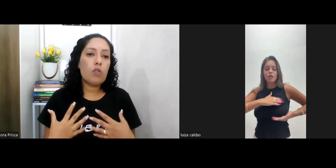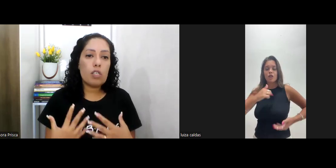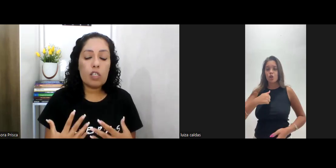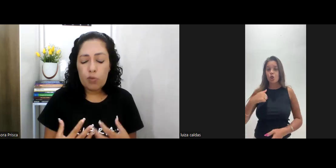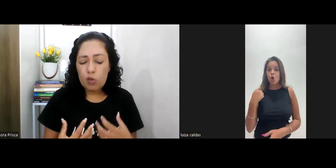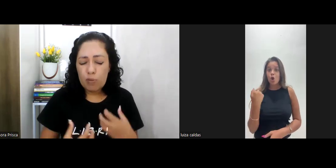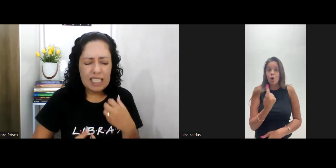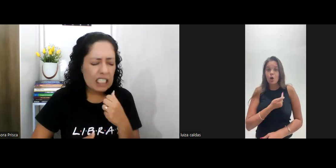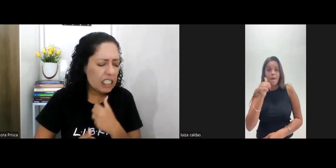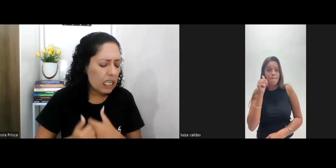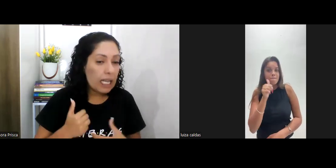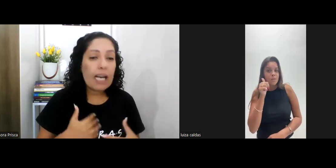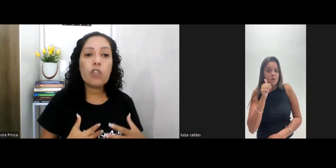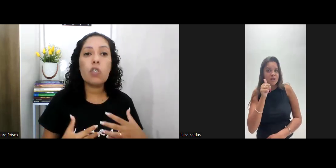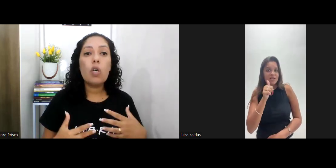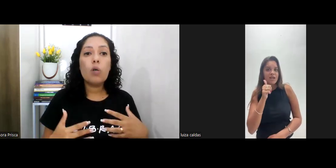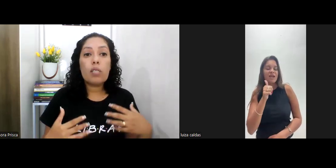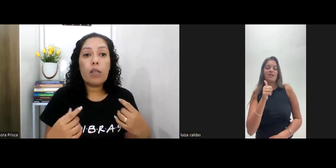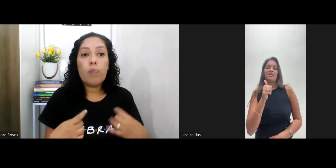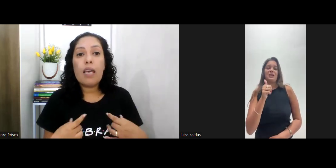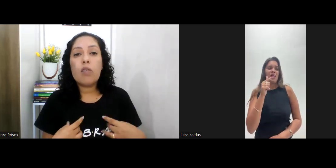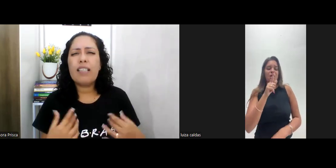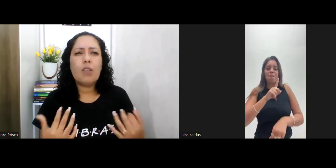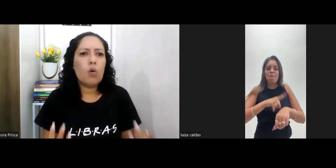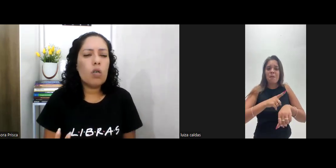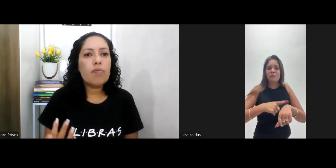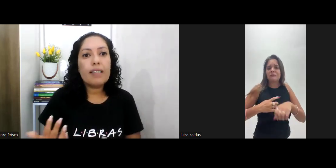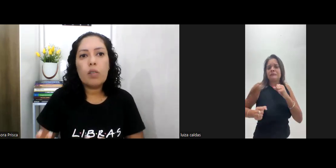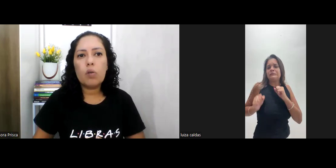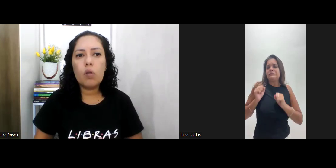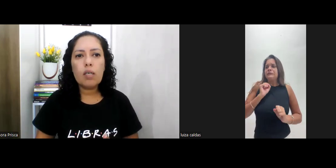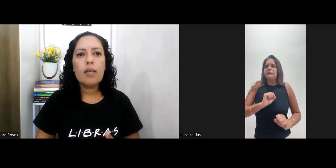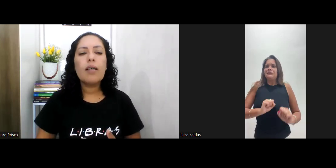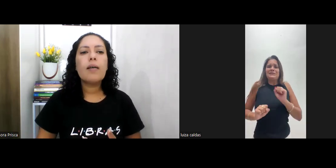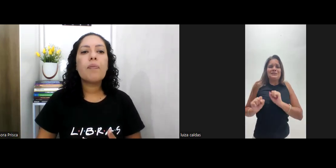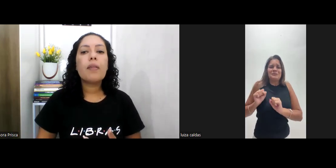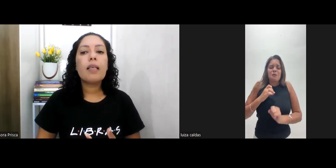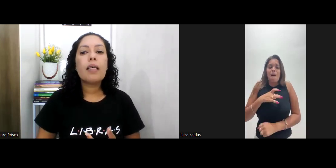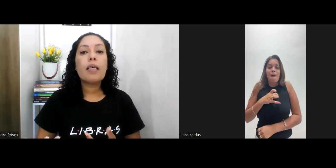naquele momento nós sentimos uma certa ansiedade, um certo medo, vai ter dor, não vai ter dor?